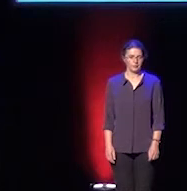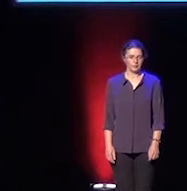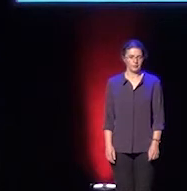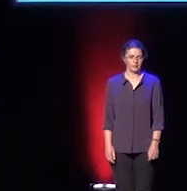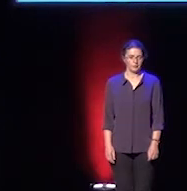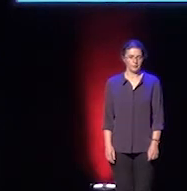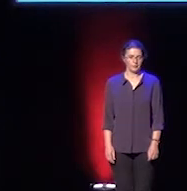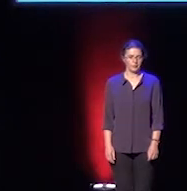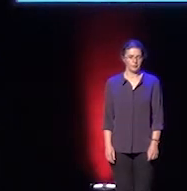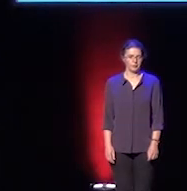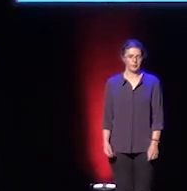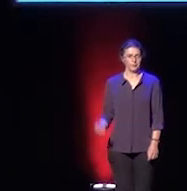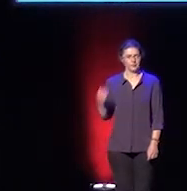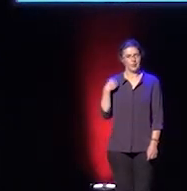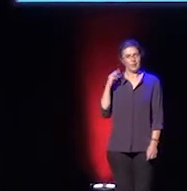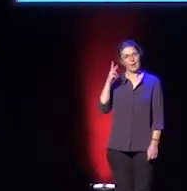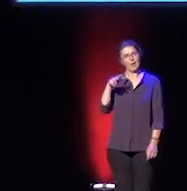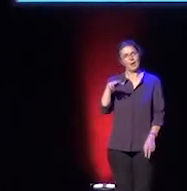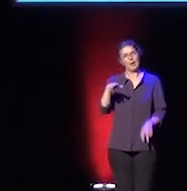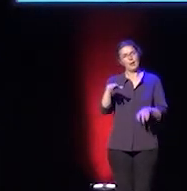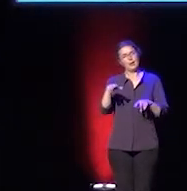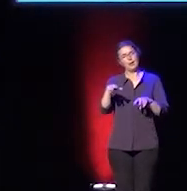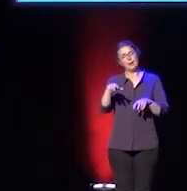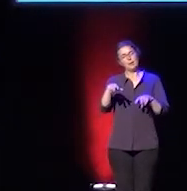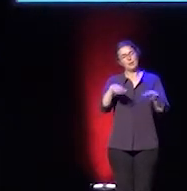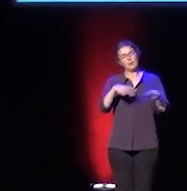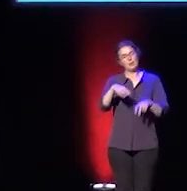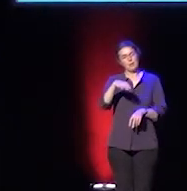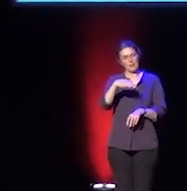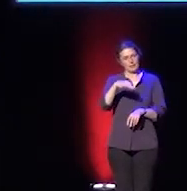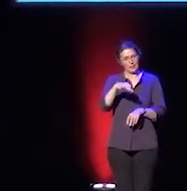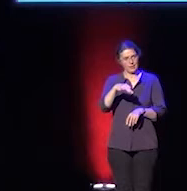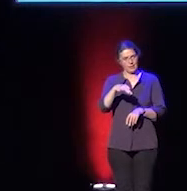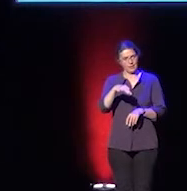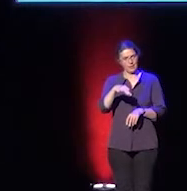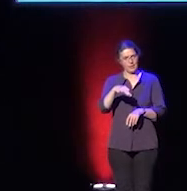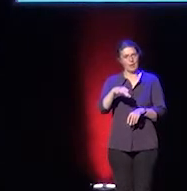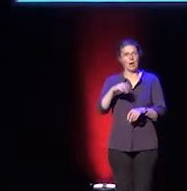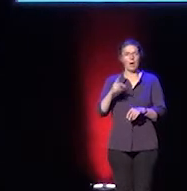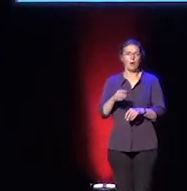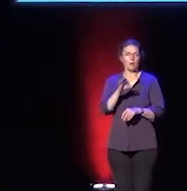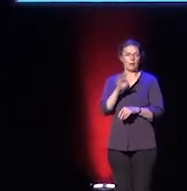Die Ausführungen des Herrn Ministerpräsidenten, die Ausführungen von Franz Schriewe